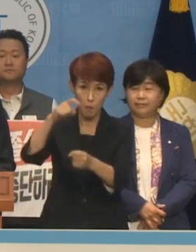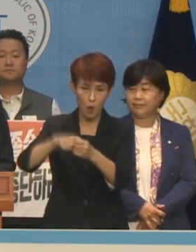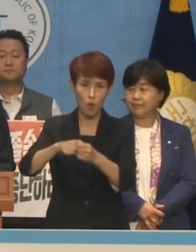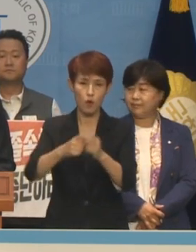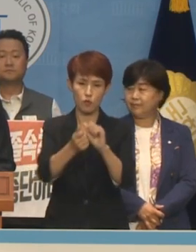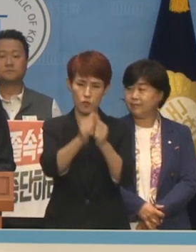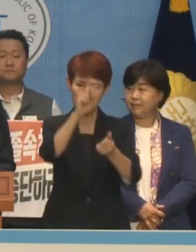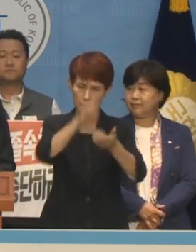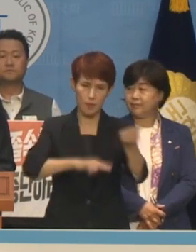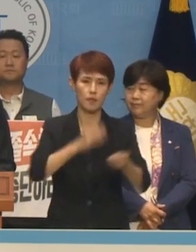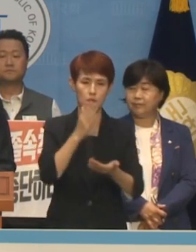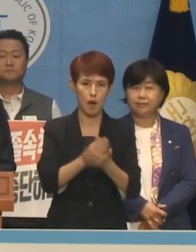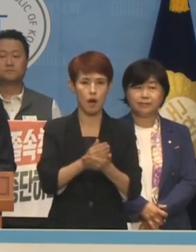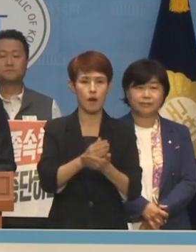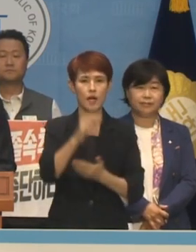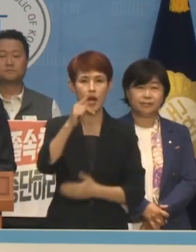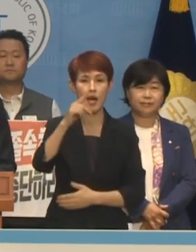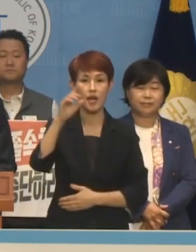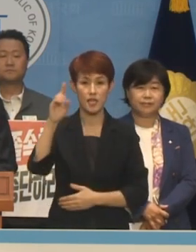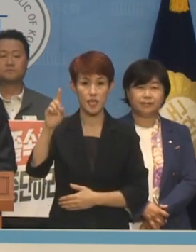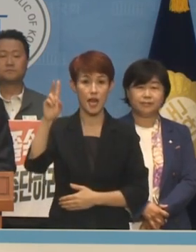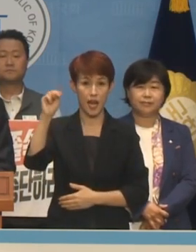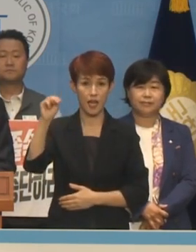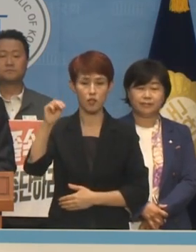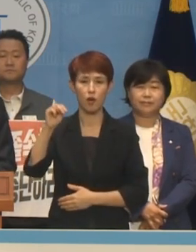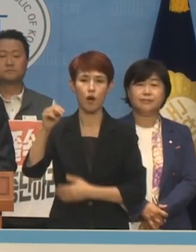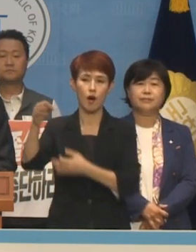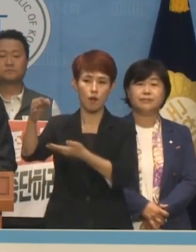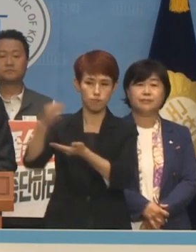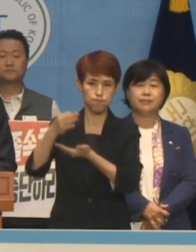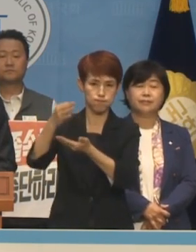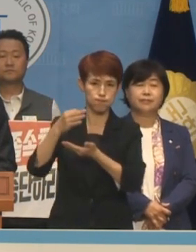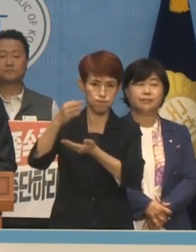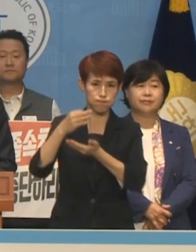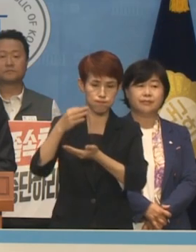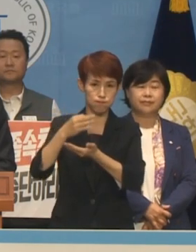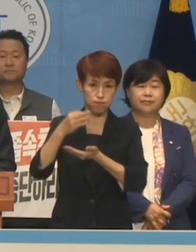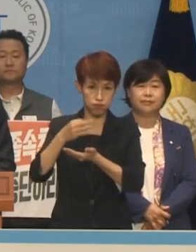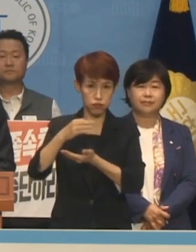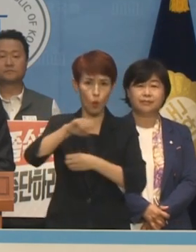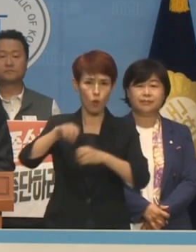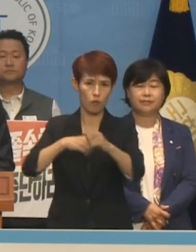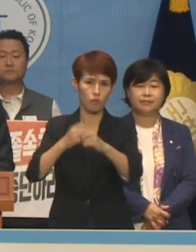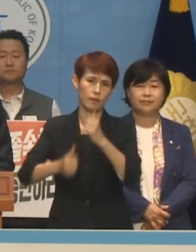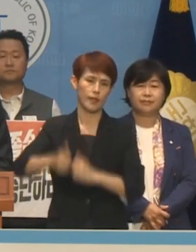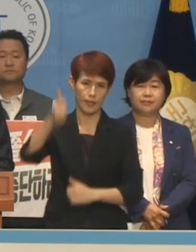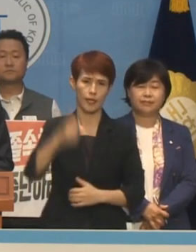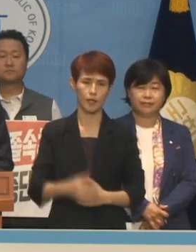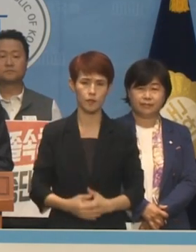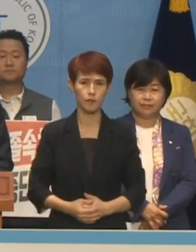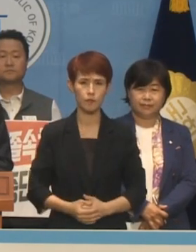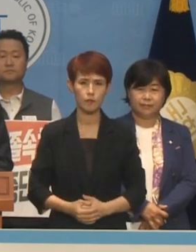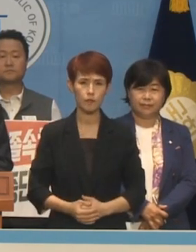매각보다는 한전 KDN으로부터 지속적인 배당금 형태로 수익을 창출하는 것이 타당할 것입니다.